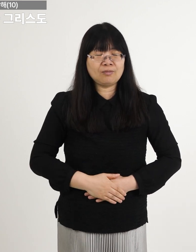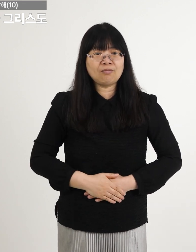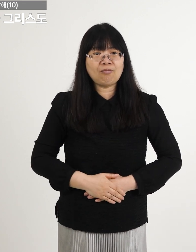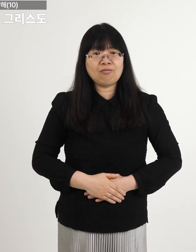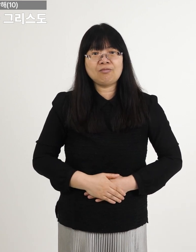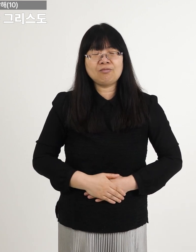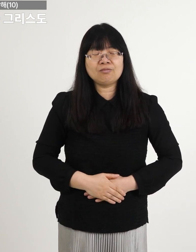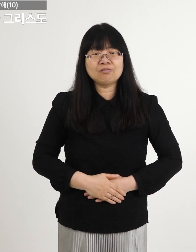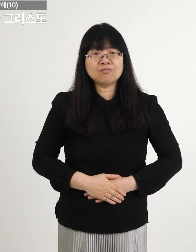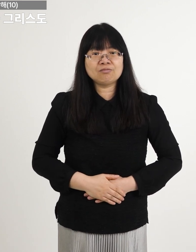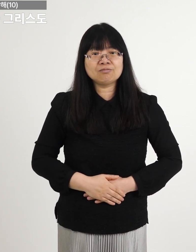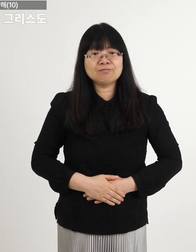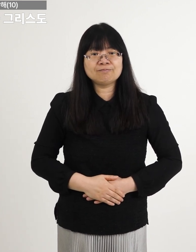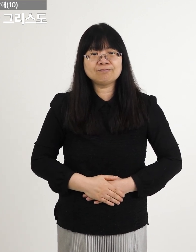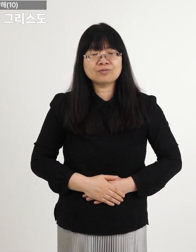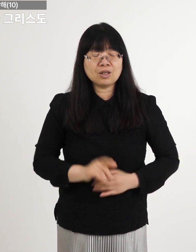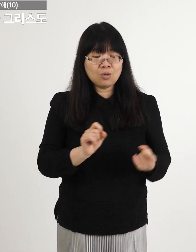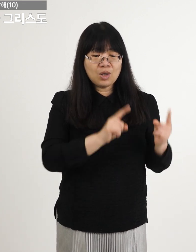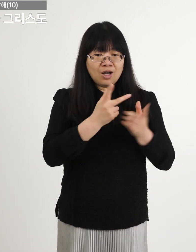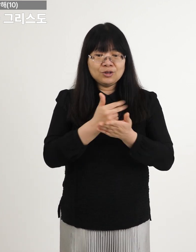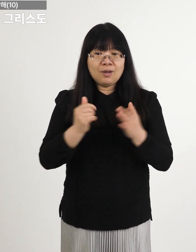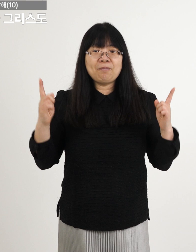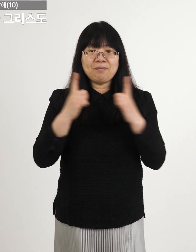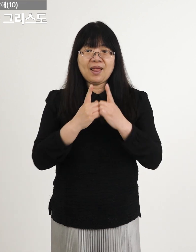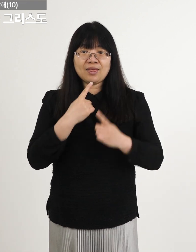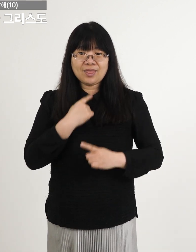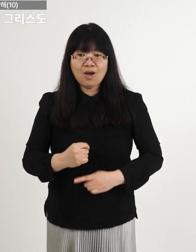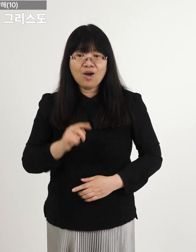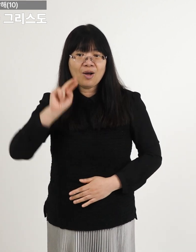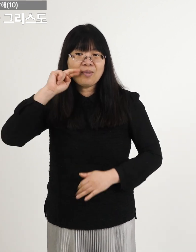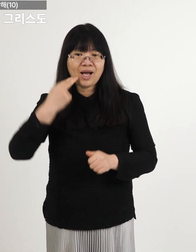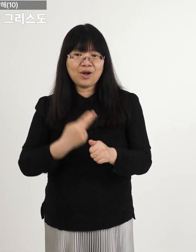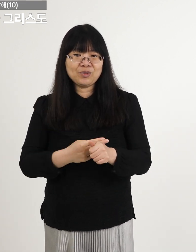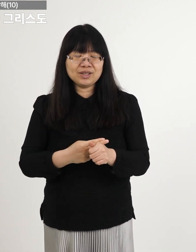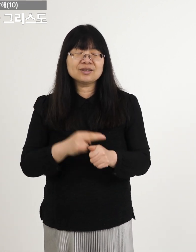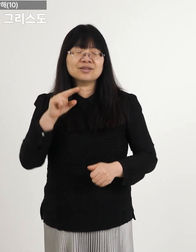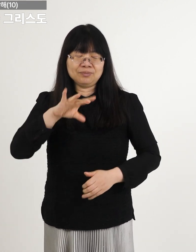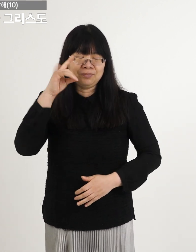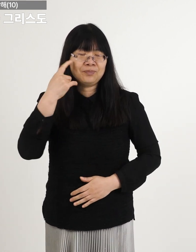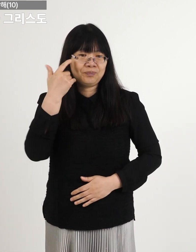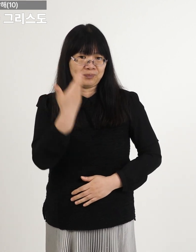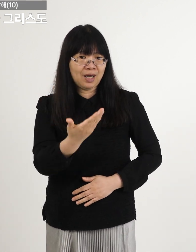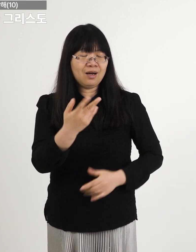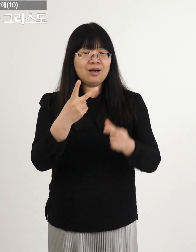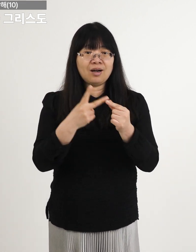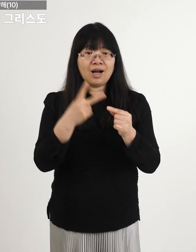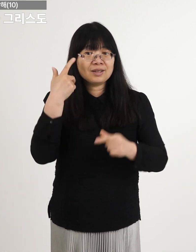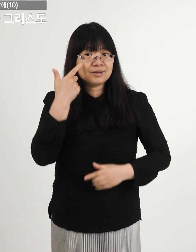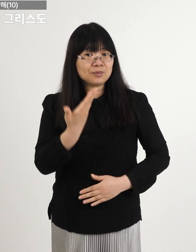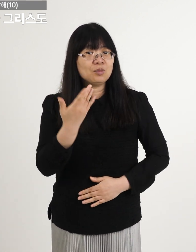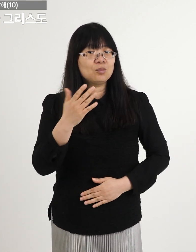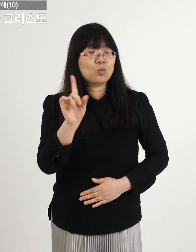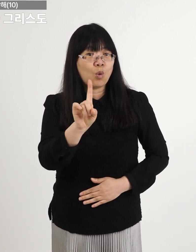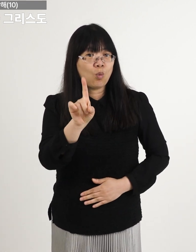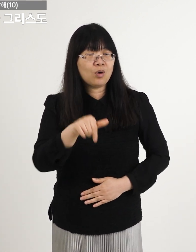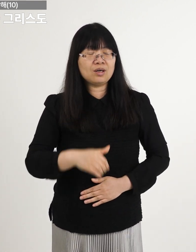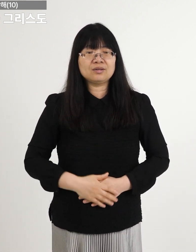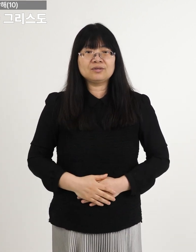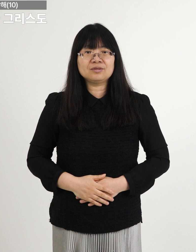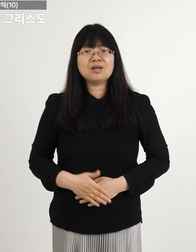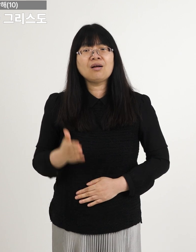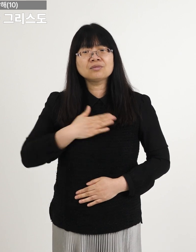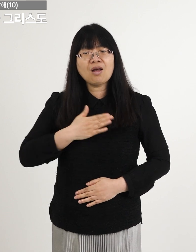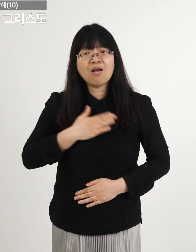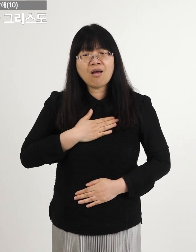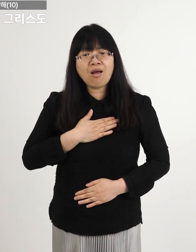이게 부활의 주님을 만난 바울의 첫 번째 질문이에요. 그 두 번째 질문이 뭐예요?